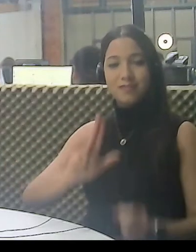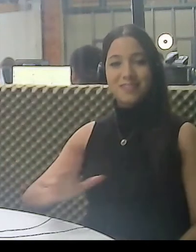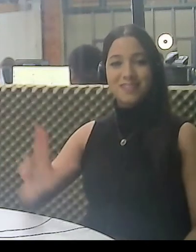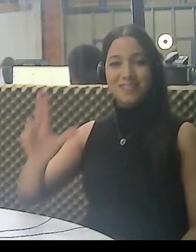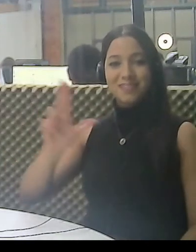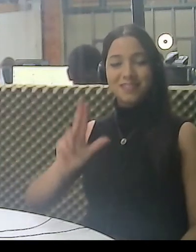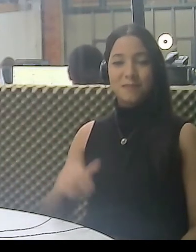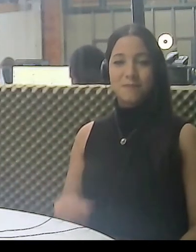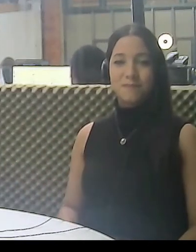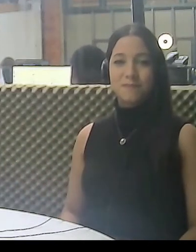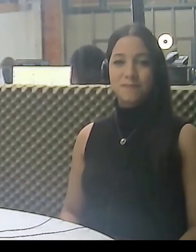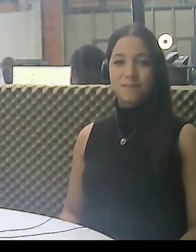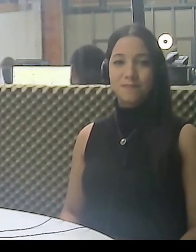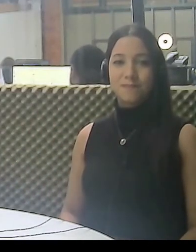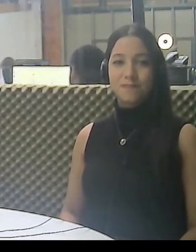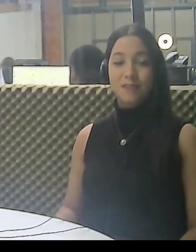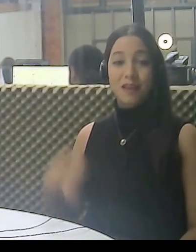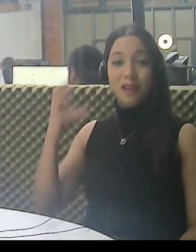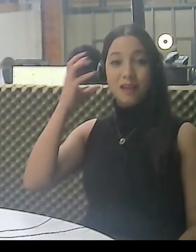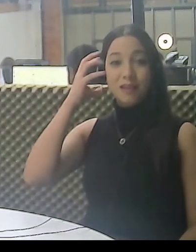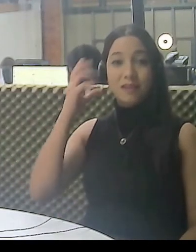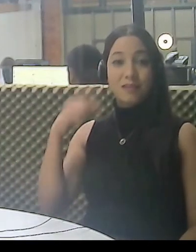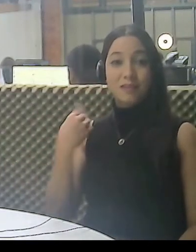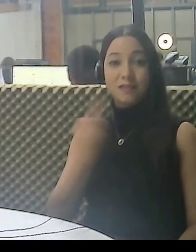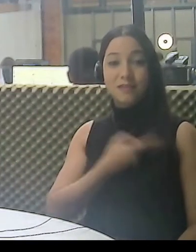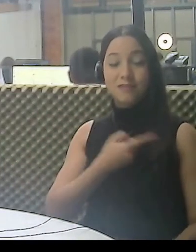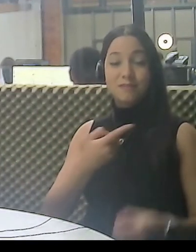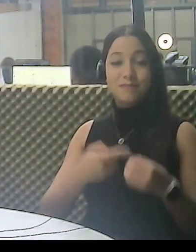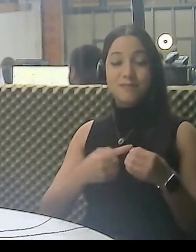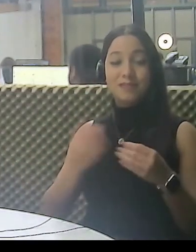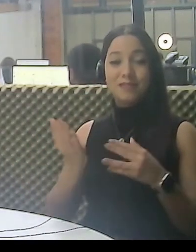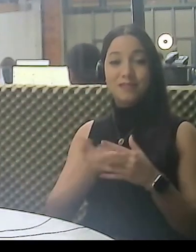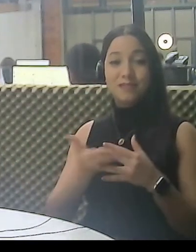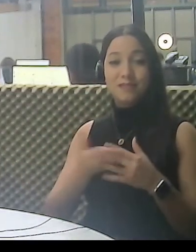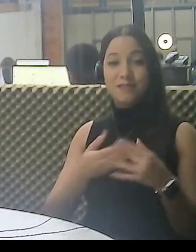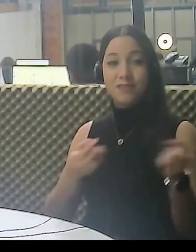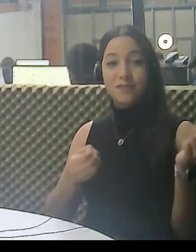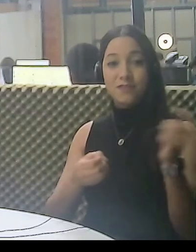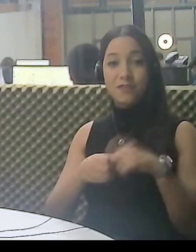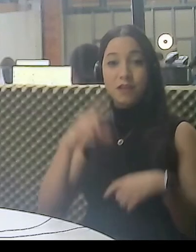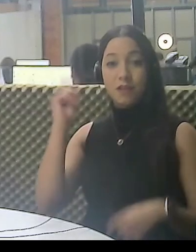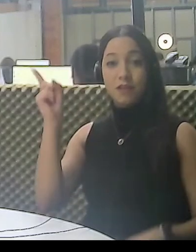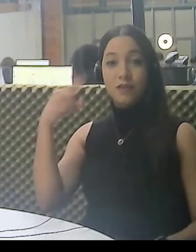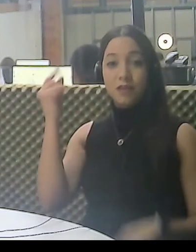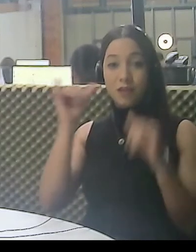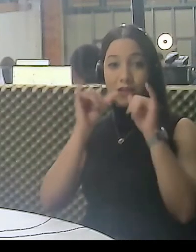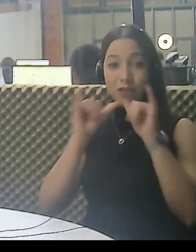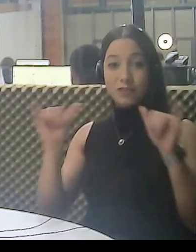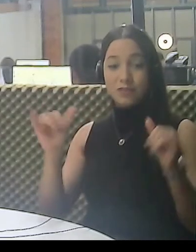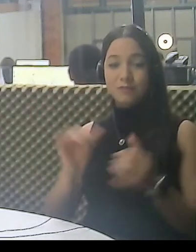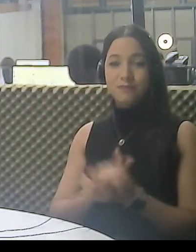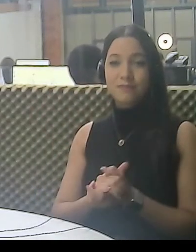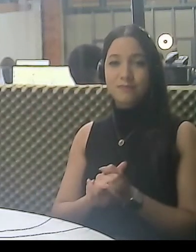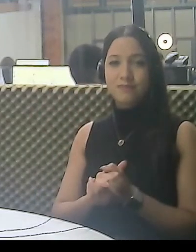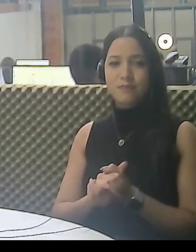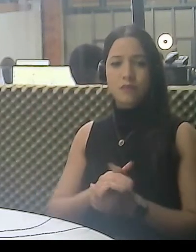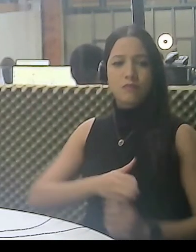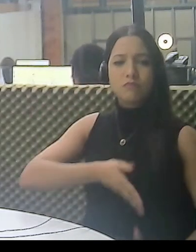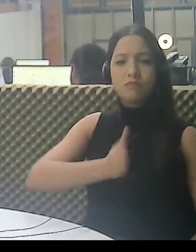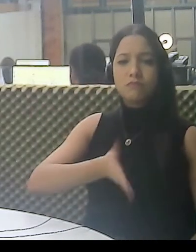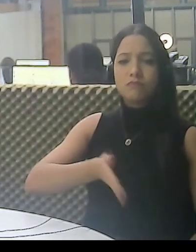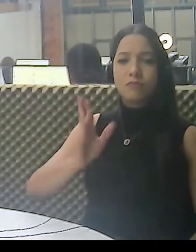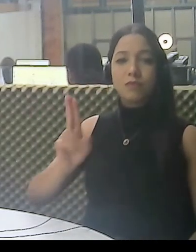Uberlândia. E a Rádio Nossa Cidade vai para um rápido intervalo e volta já com o giro de notícias. Saiba onde ir.